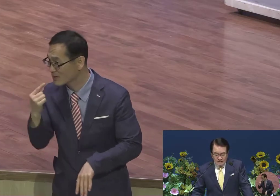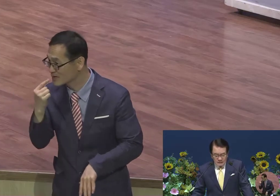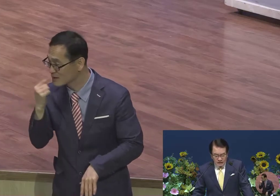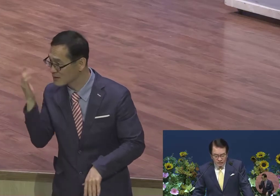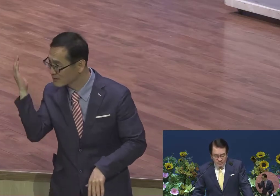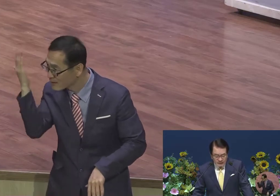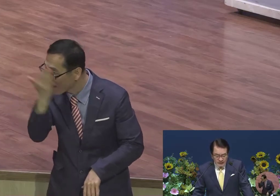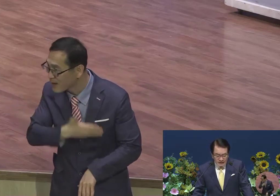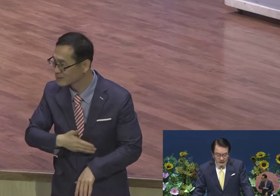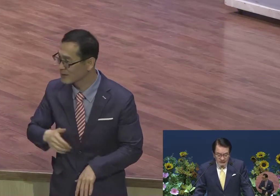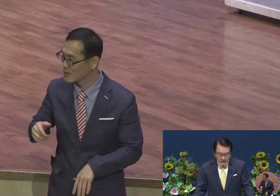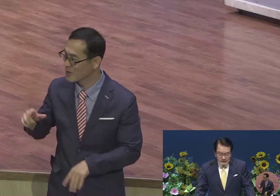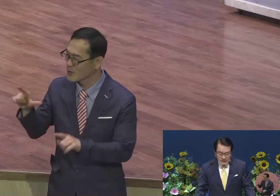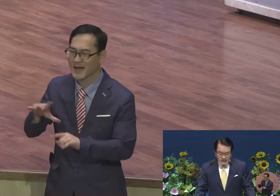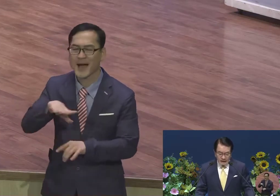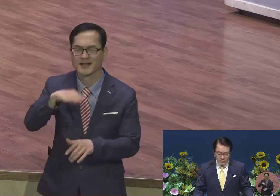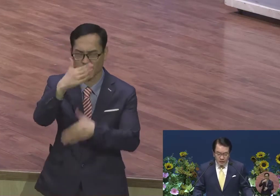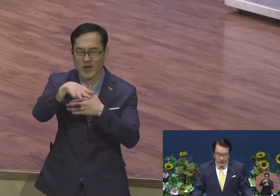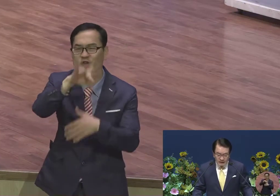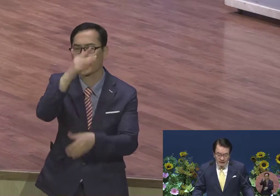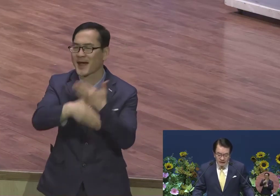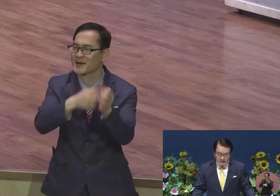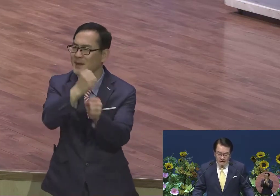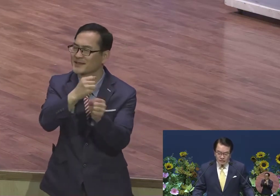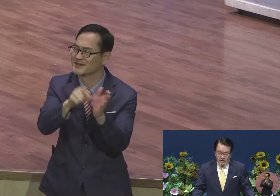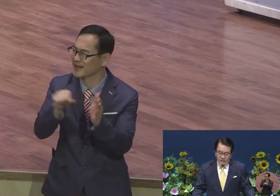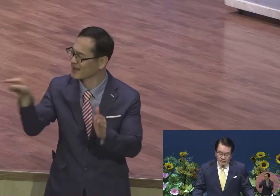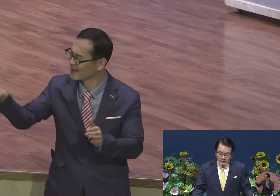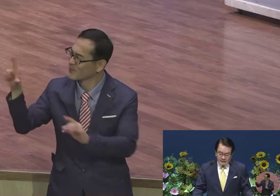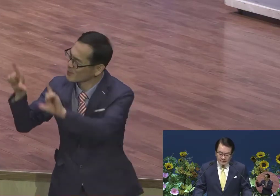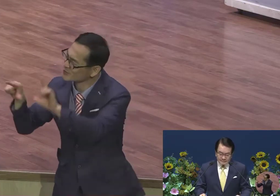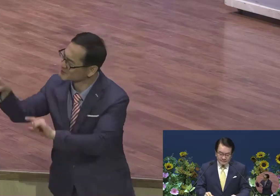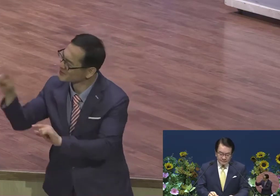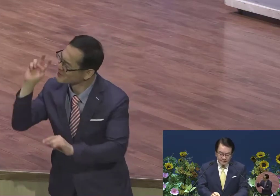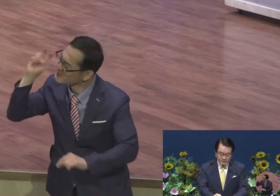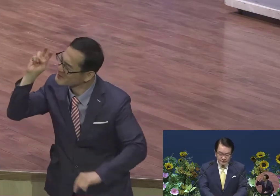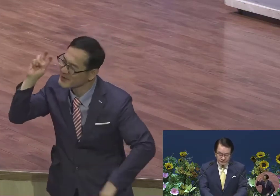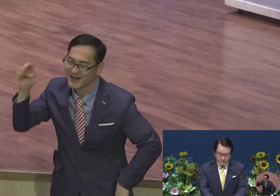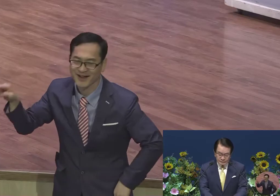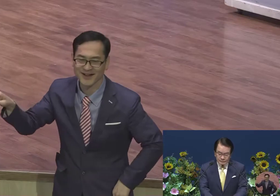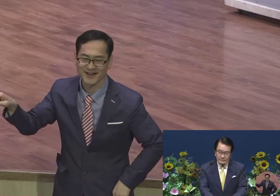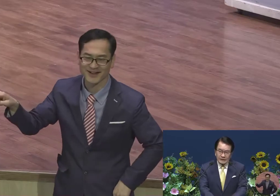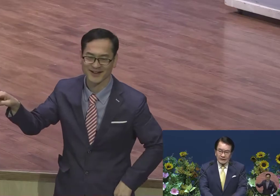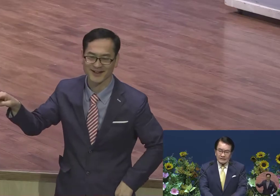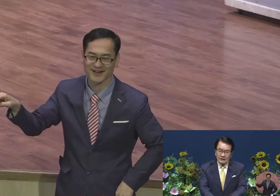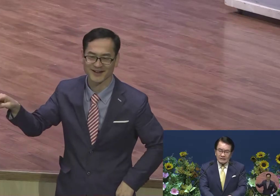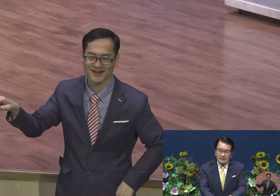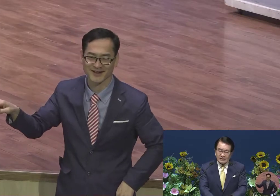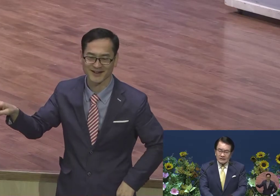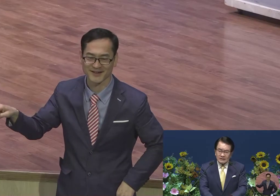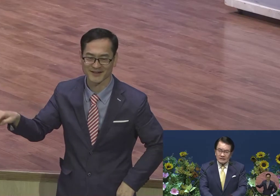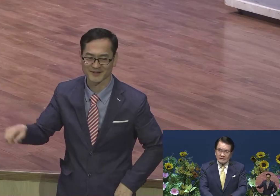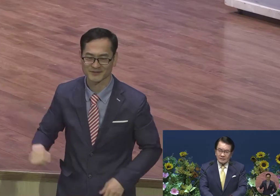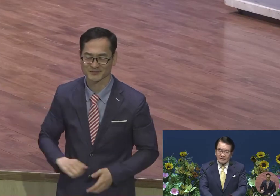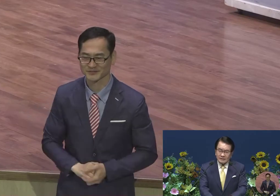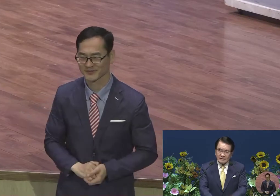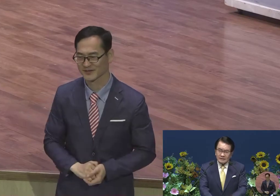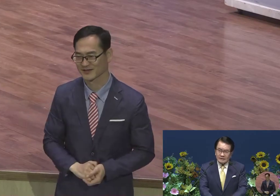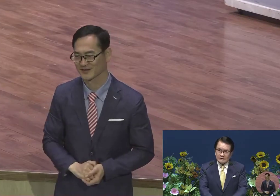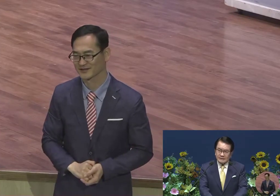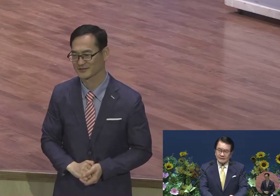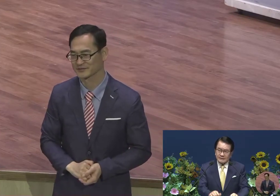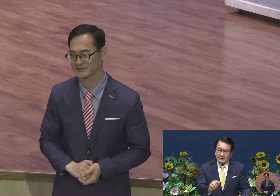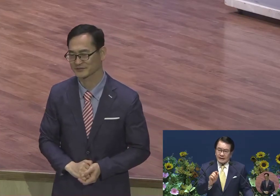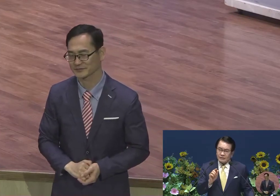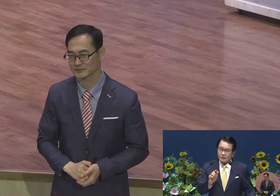우리가 창조했을 때 그렇게 인간은 원래는 그렇게 창조됐구나. 창세 1장 1재를 보면.